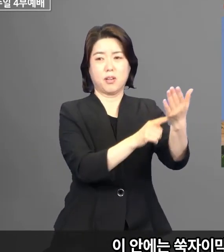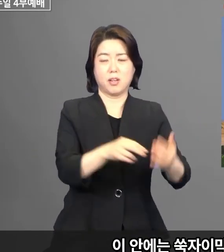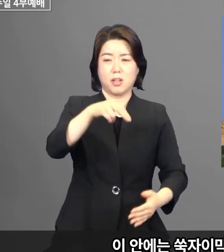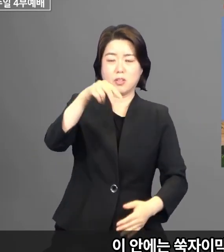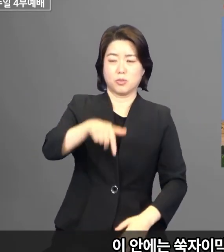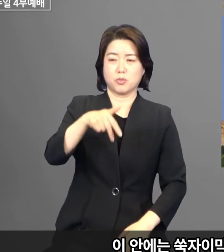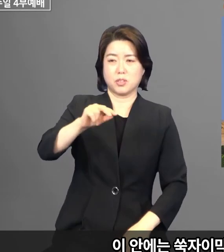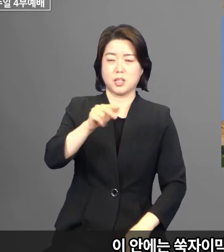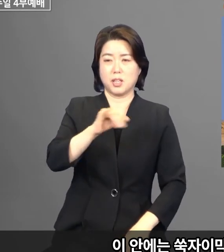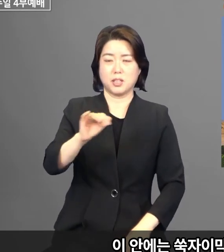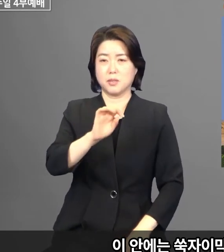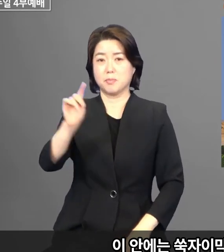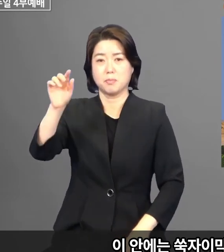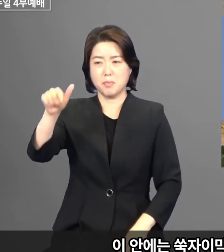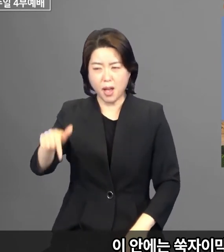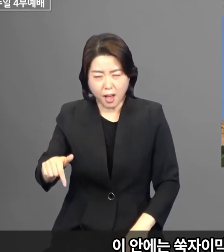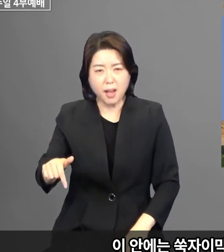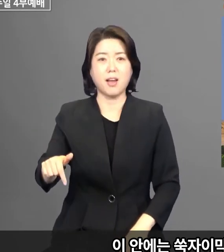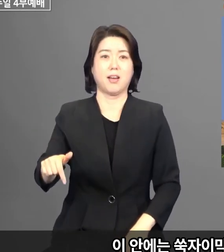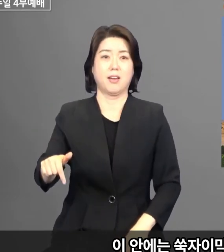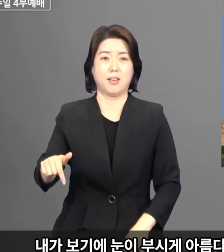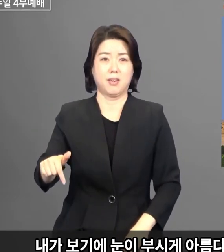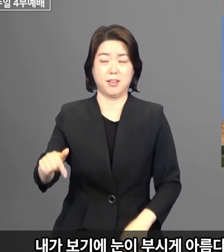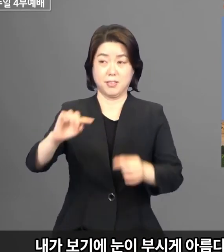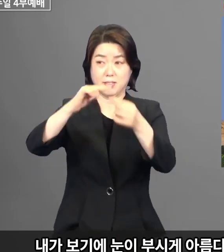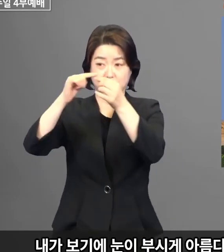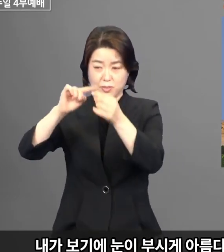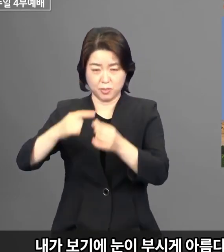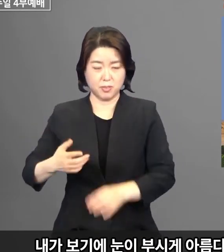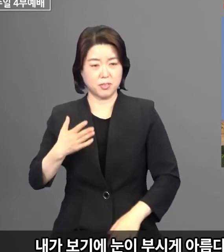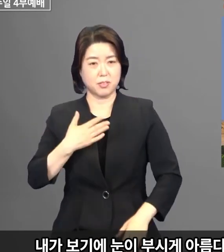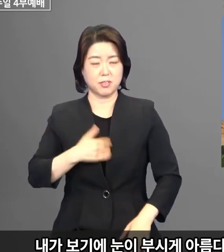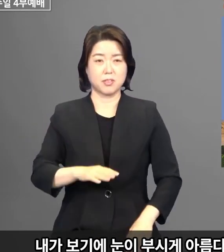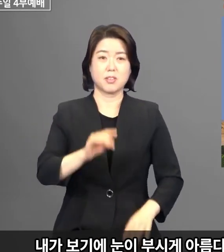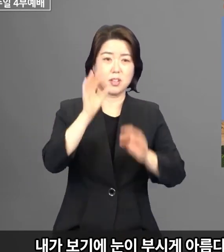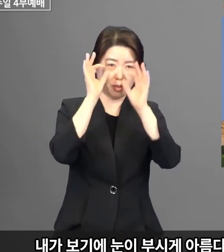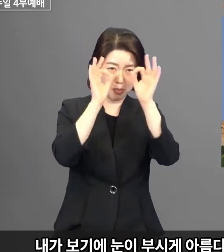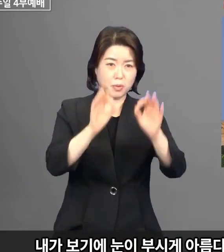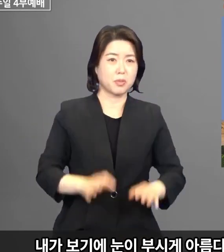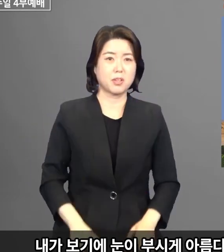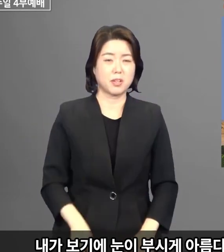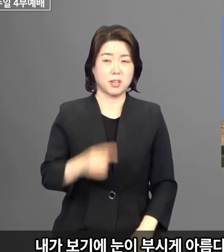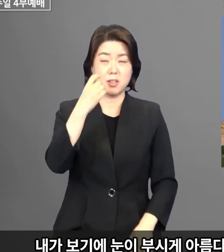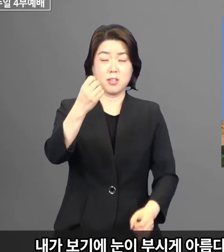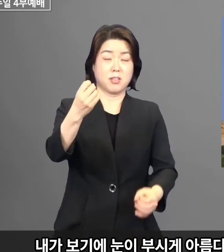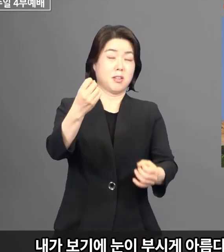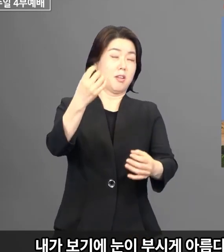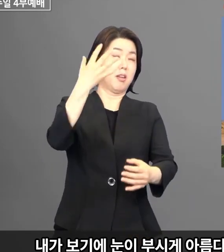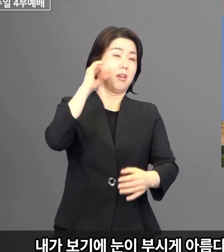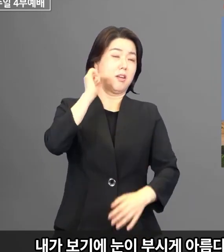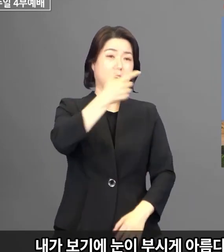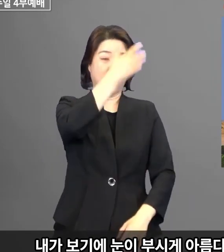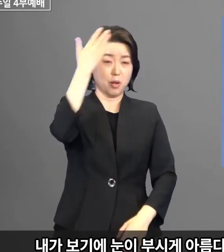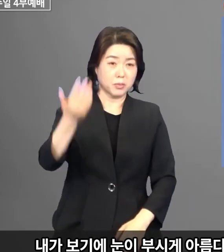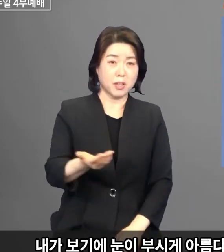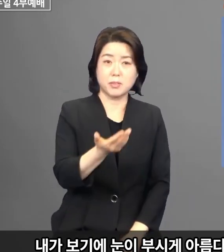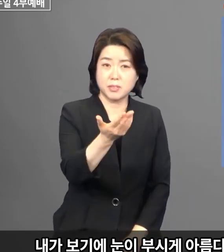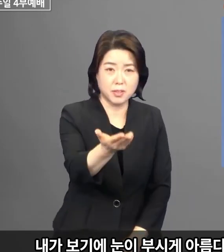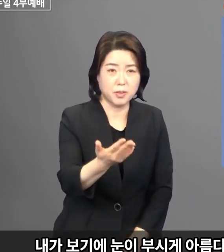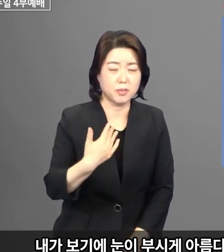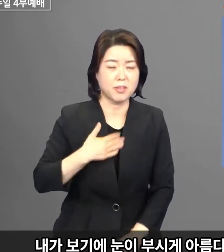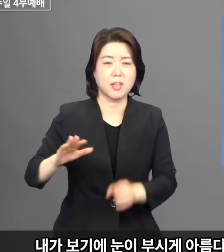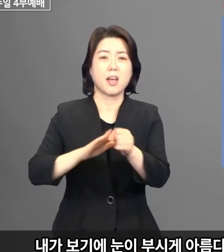막 티다이락간이라는 내가 보기에 눈이 부시게 아름다운 너를